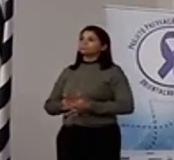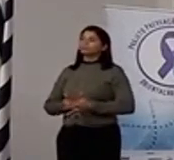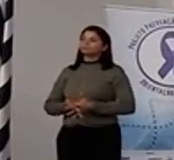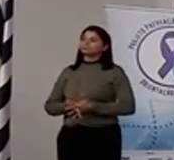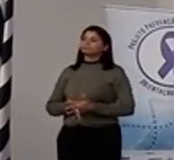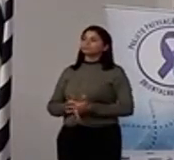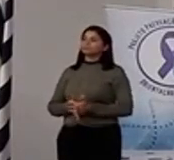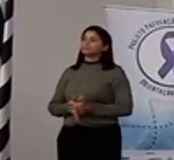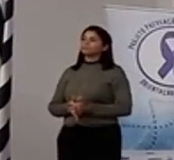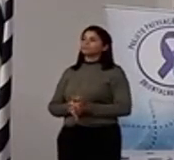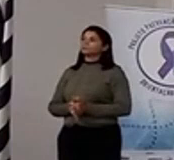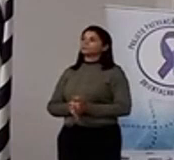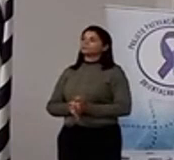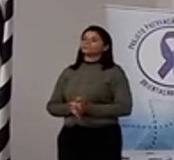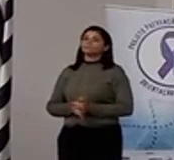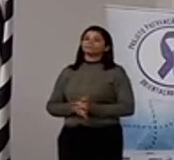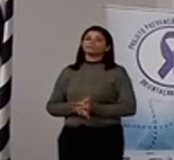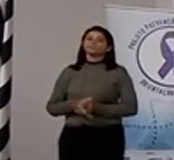Microfone.